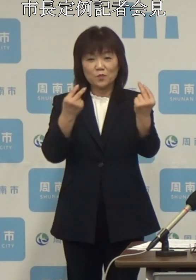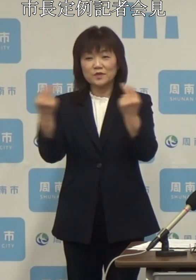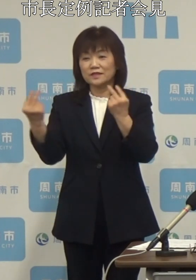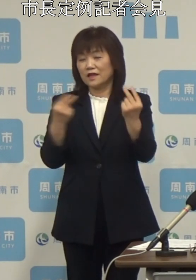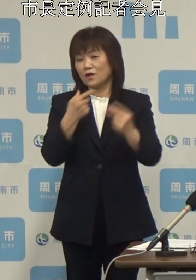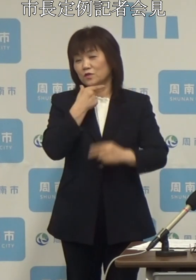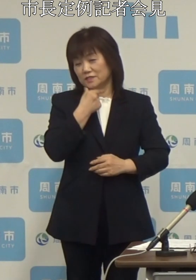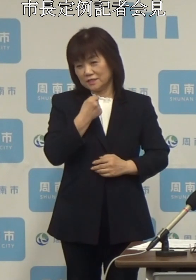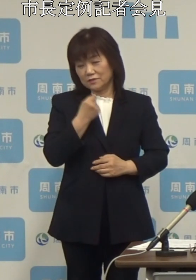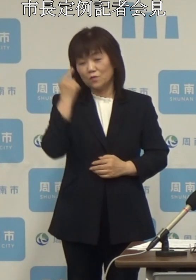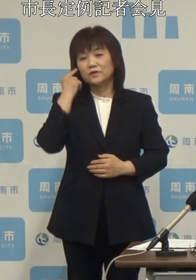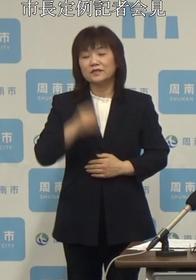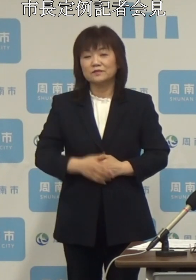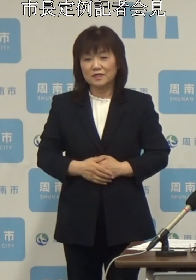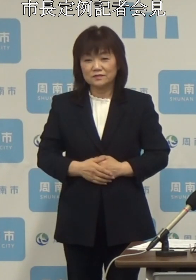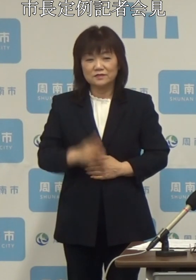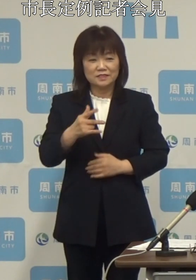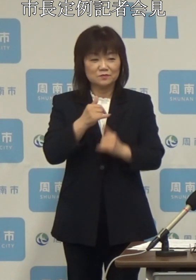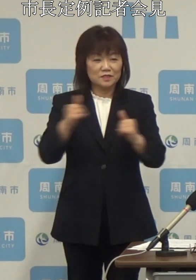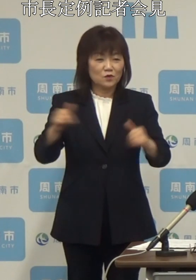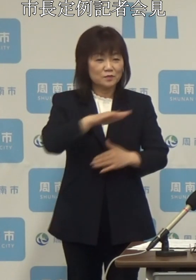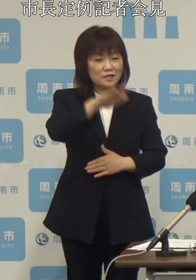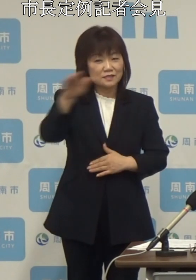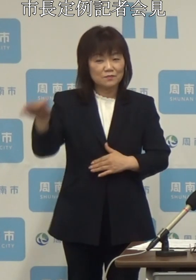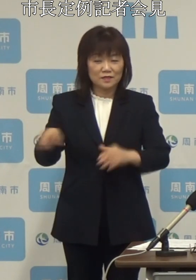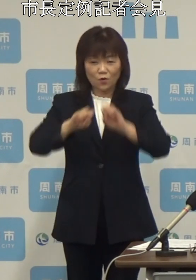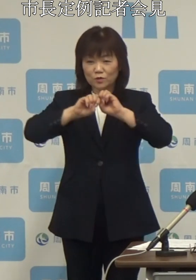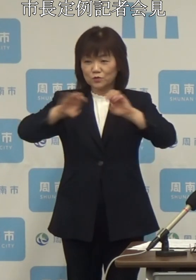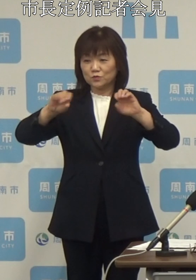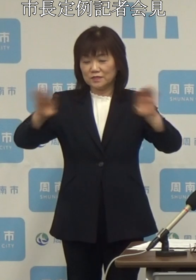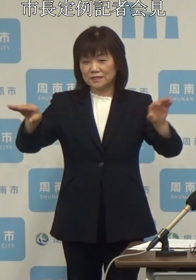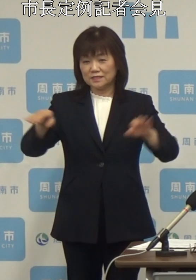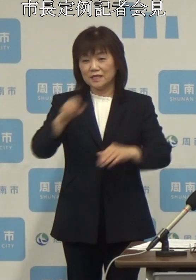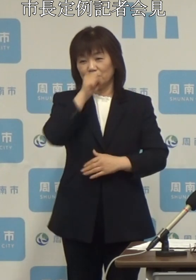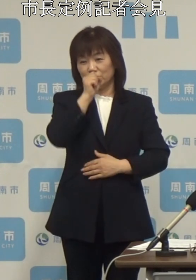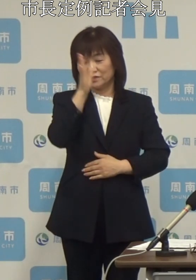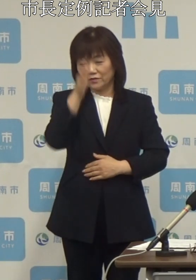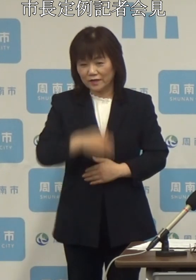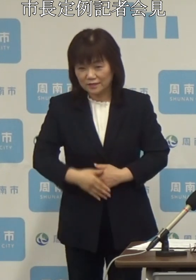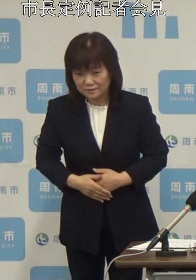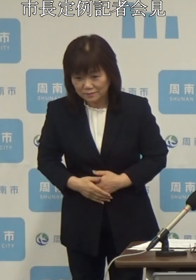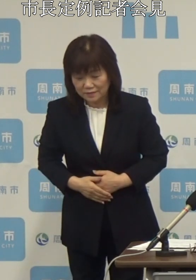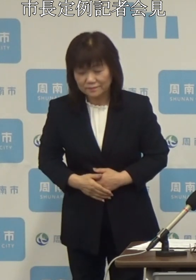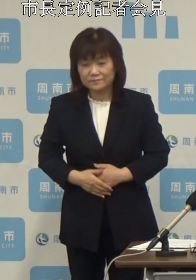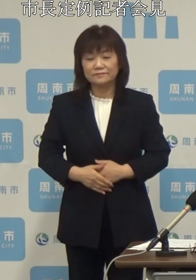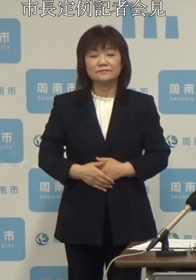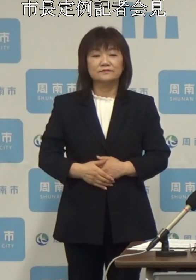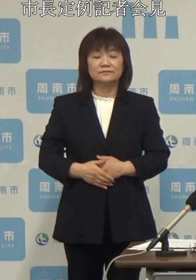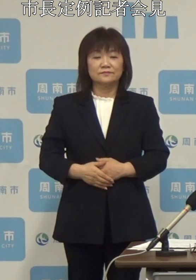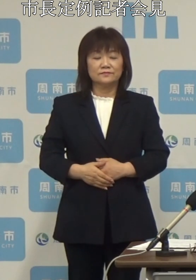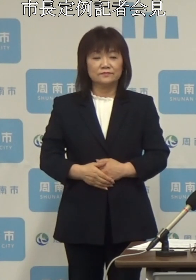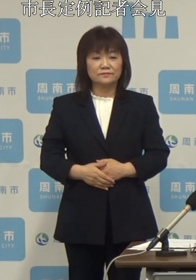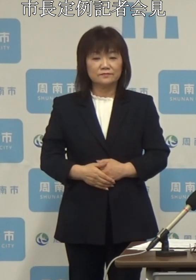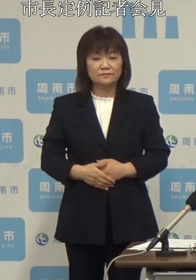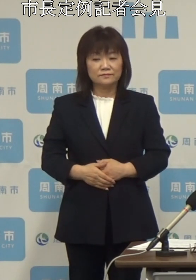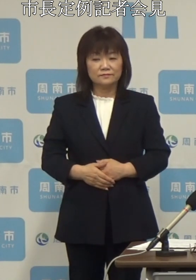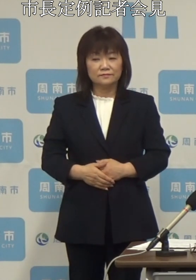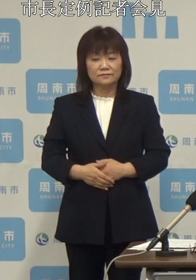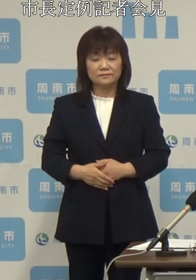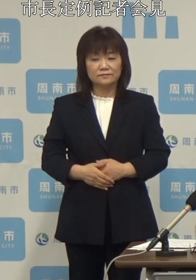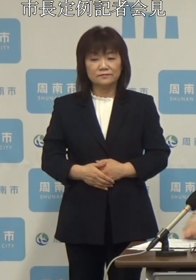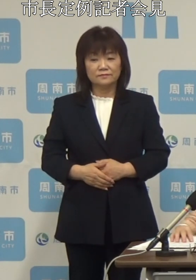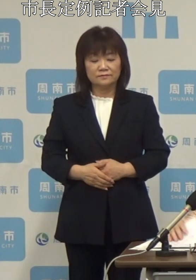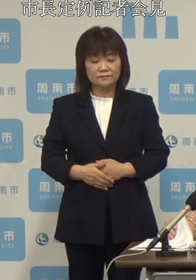と願っております。市民の皆様へのご周知をどうぞよろしくお願いいたします。